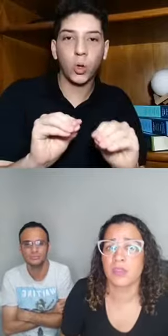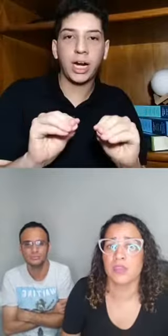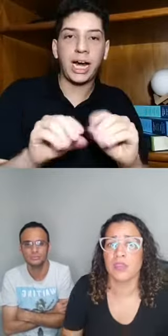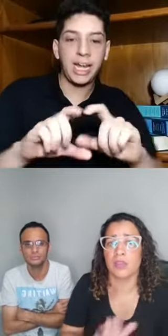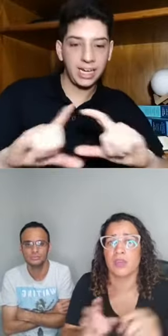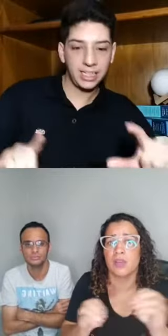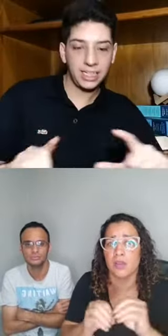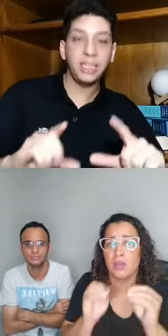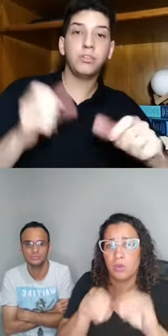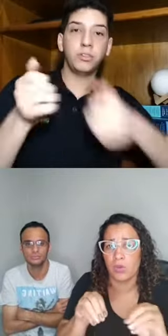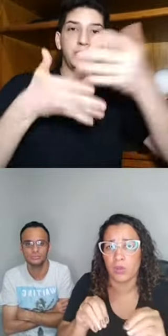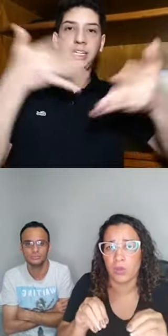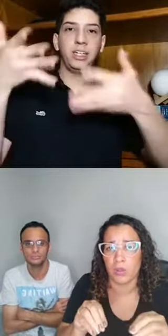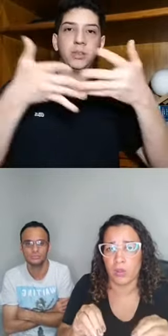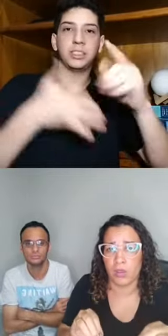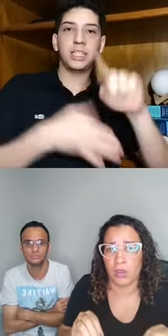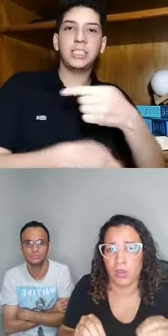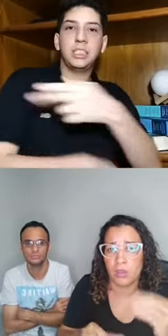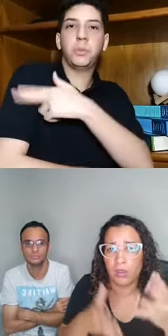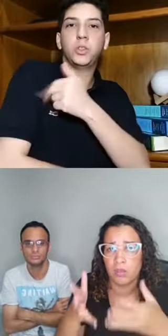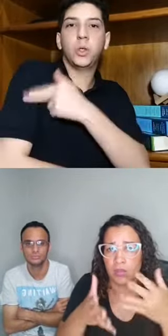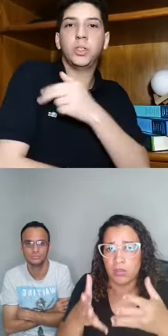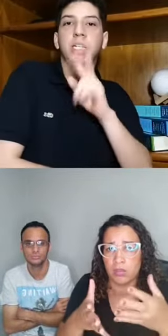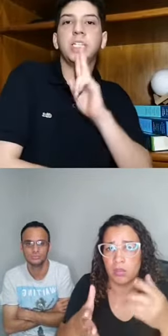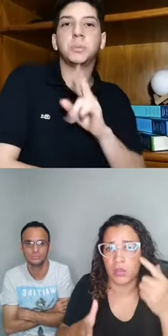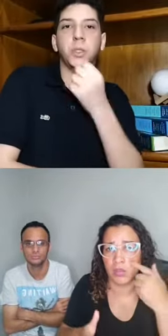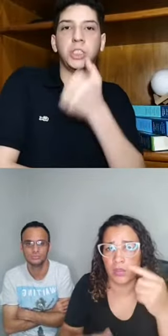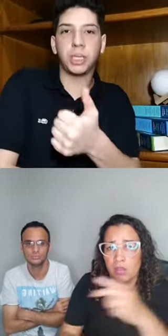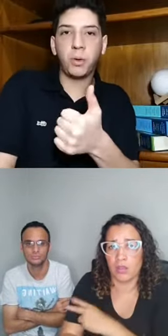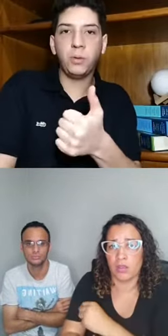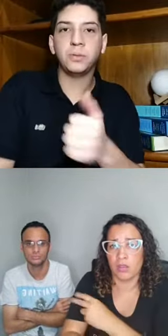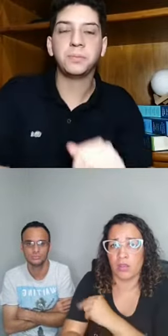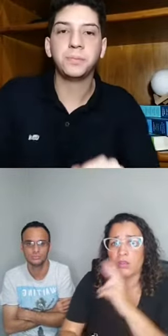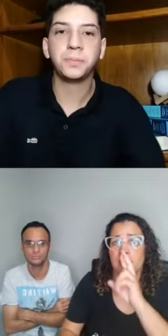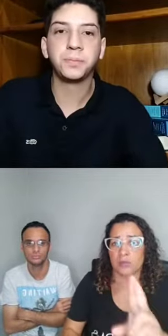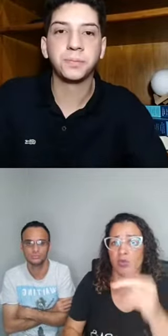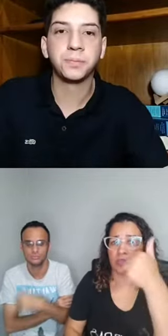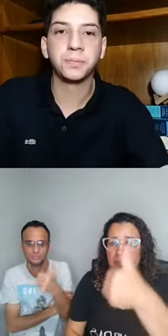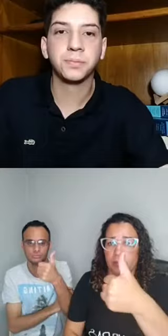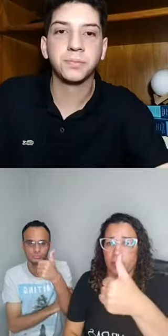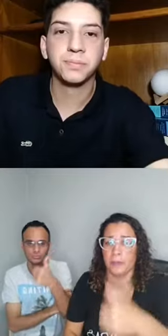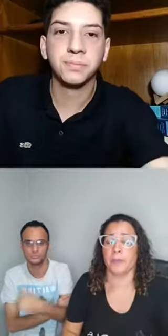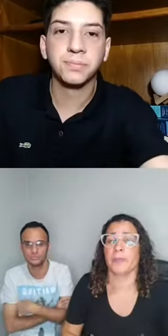Vou colocar ela aqui, vou fazer em língua de sinais, depois o Ronan responde, tá bom?